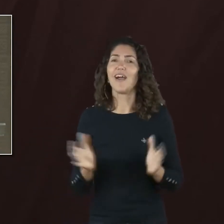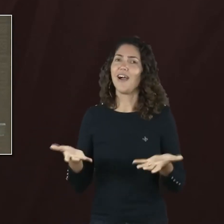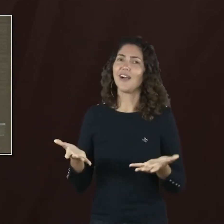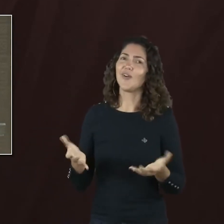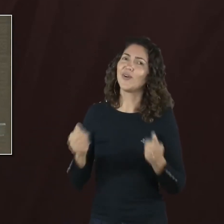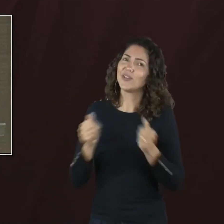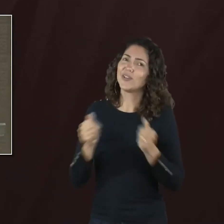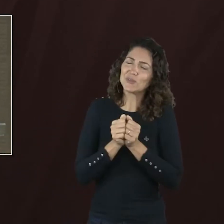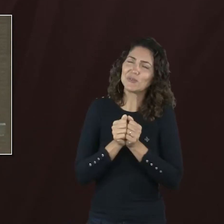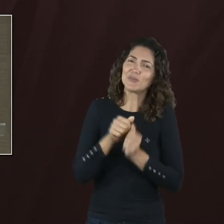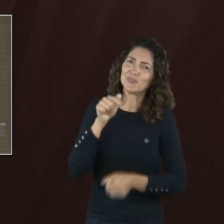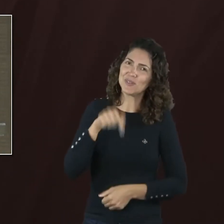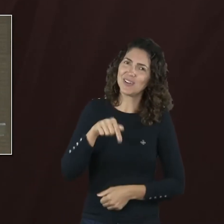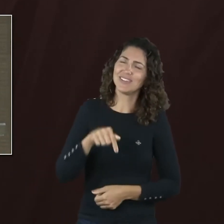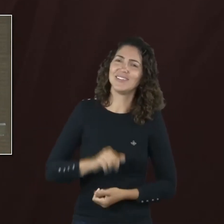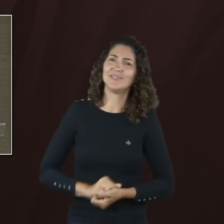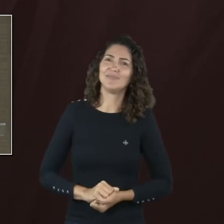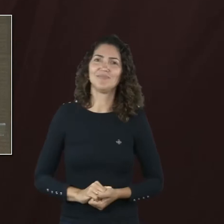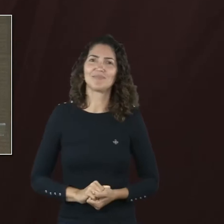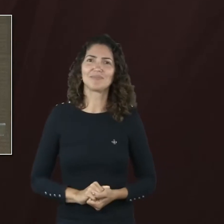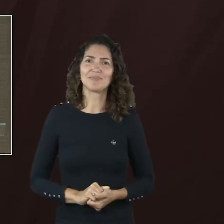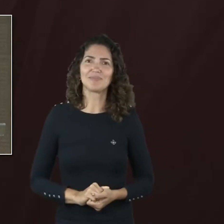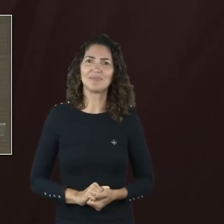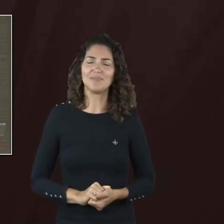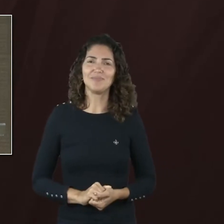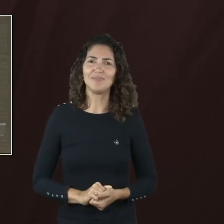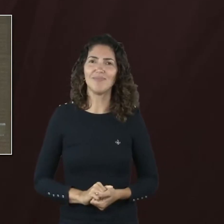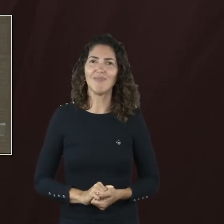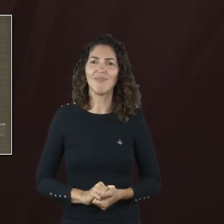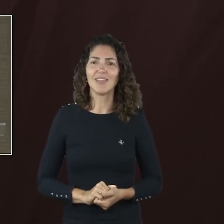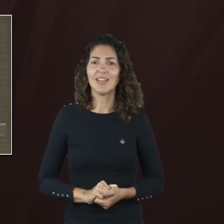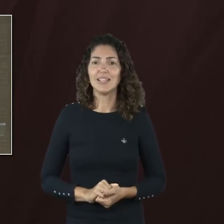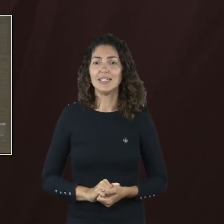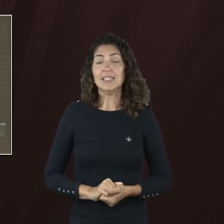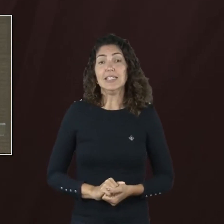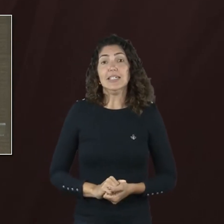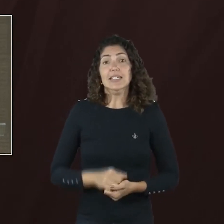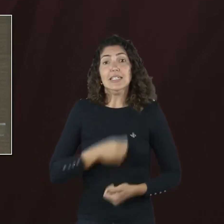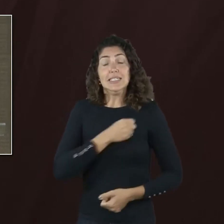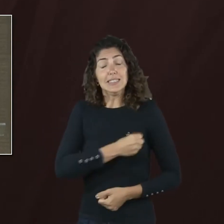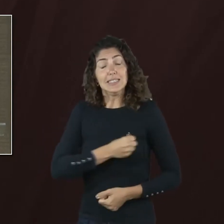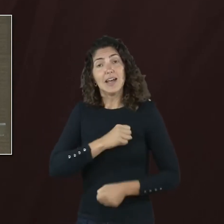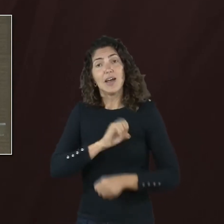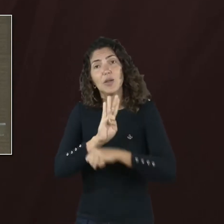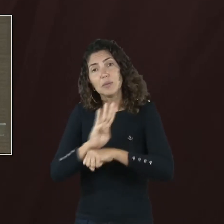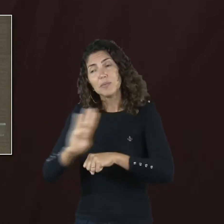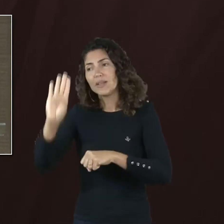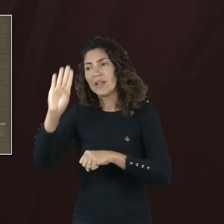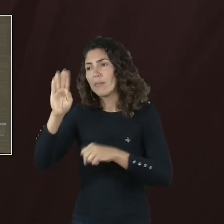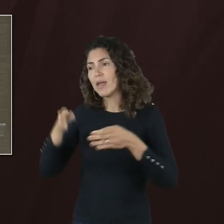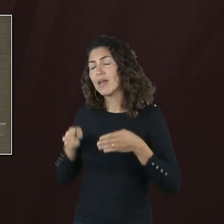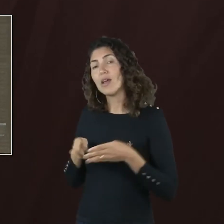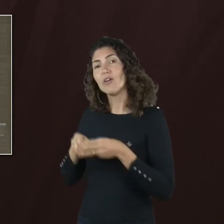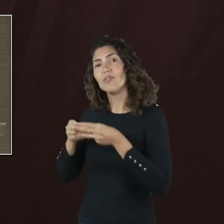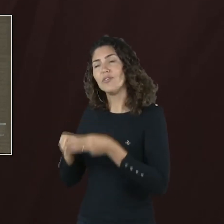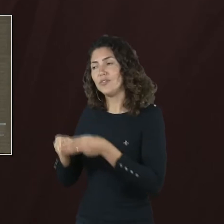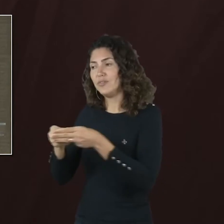por esses dias. Irmãos, então eles foram para o Chipre e